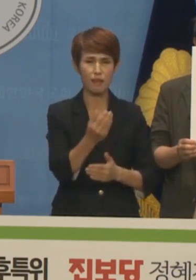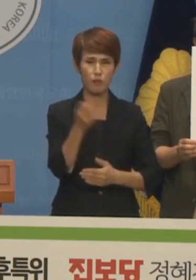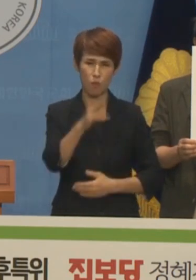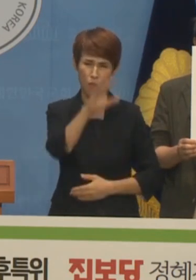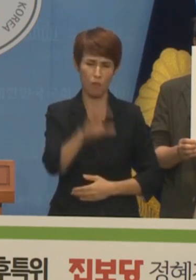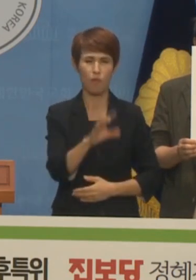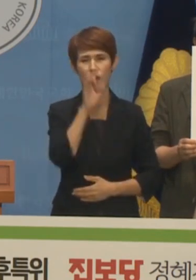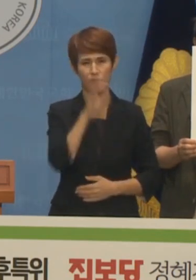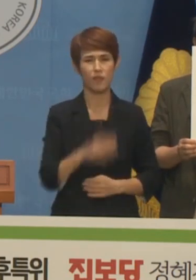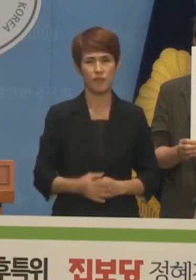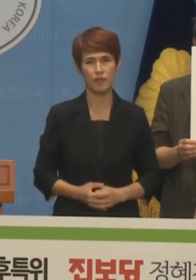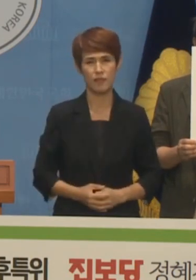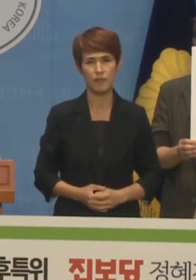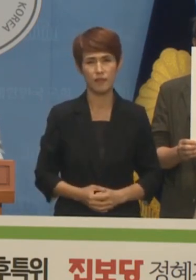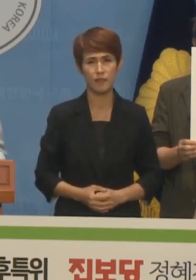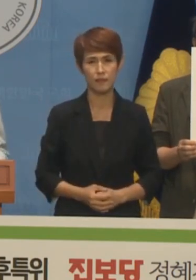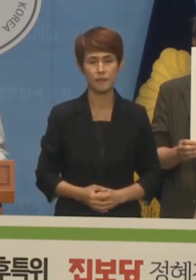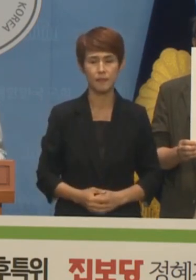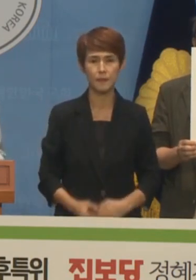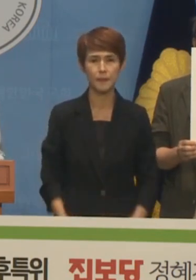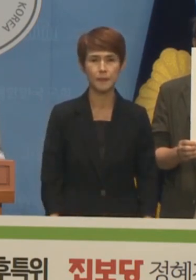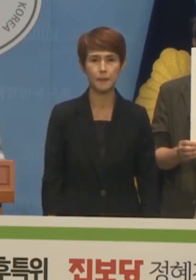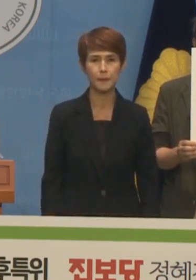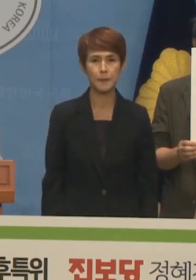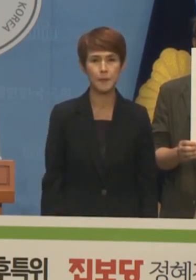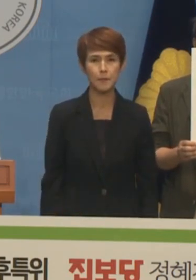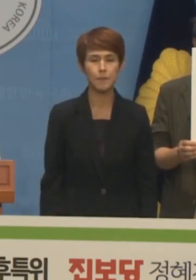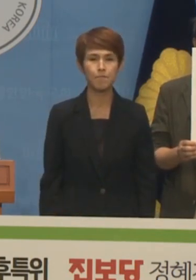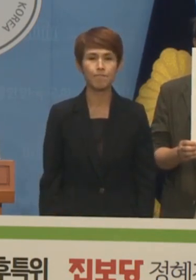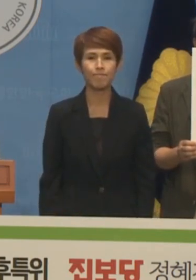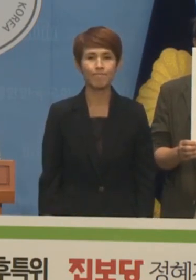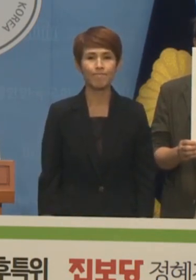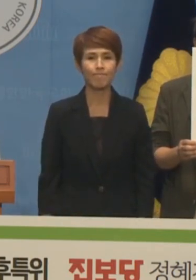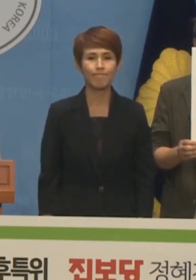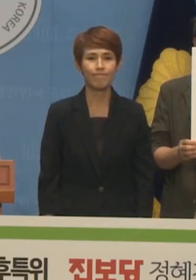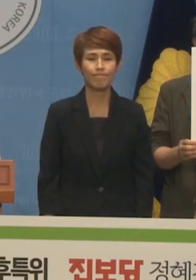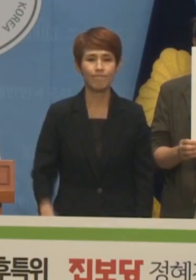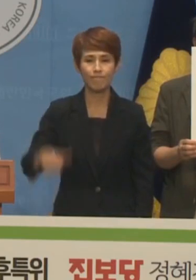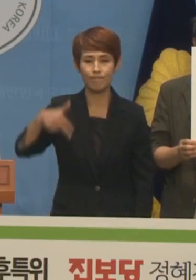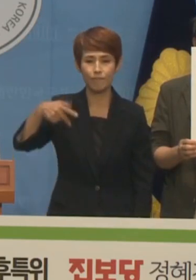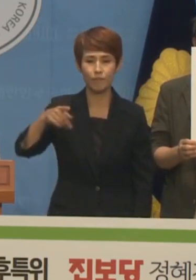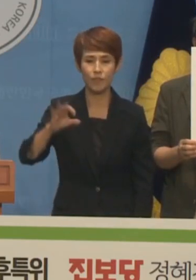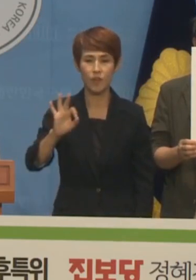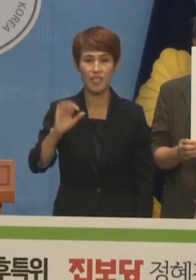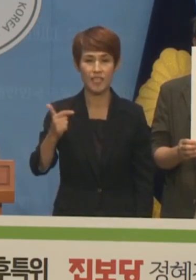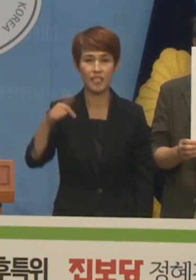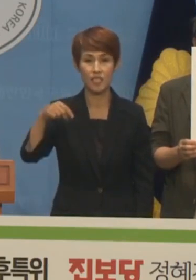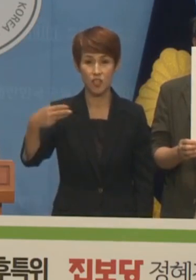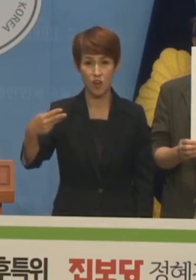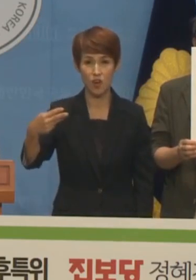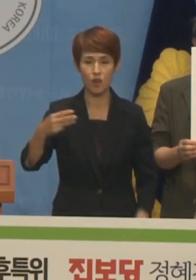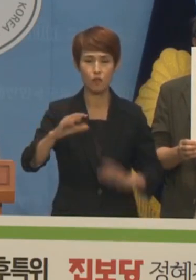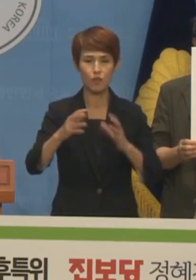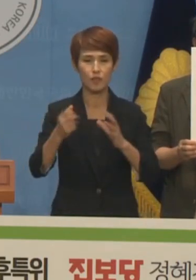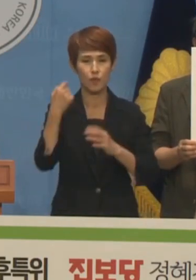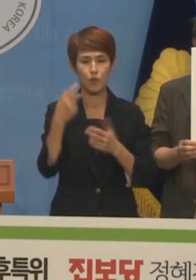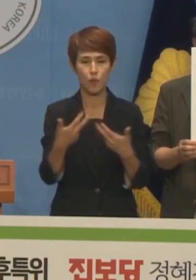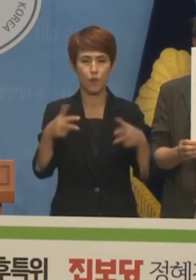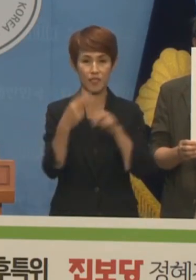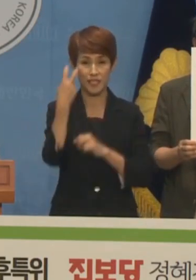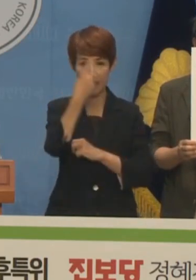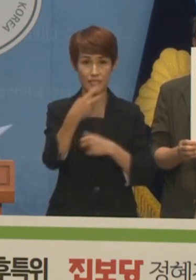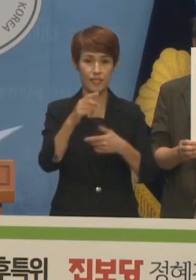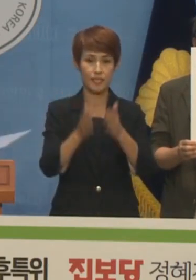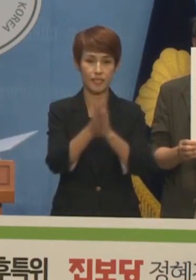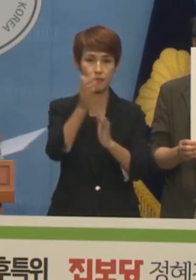예, 다음으로 정인철 국립공원을 지키는 시민의 모임 사무국장님,